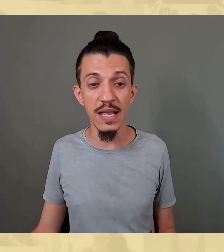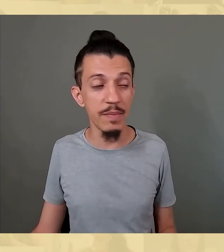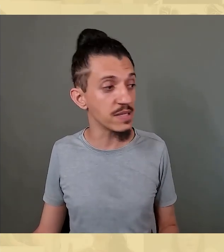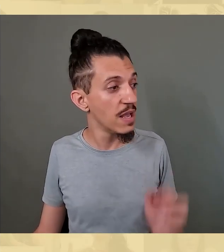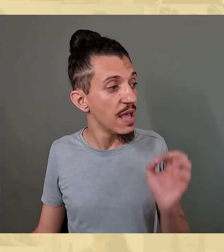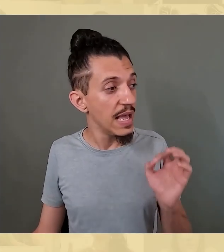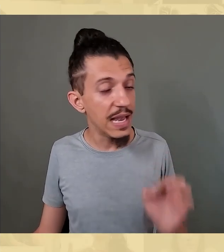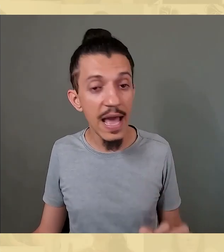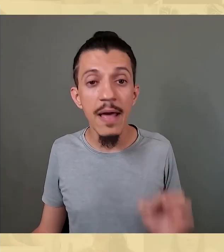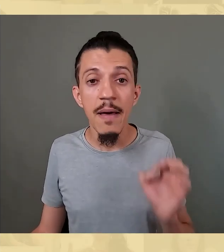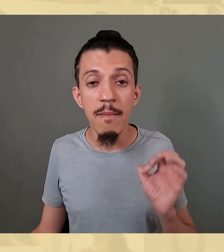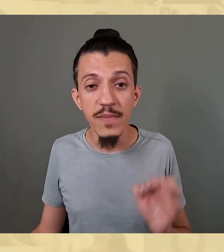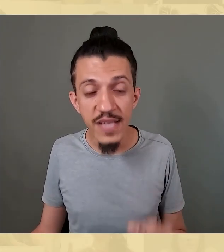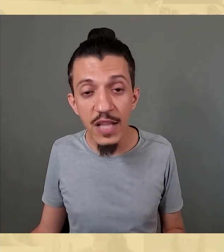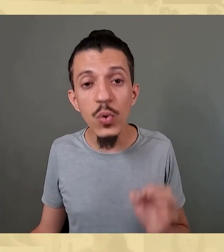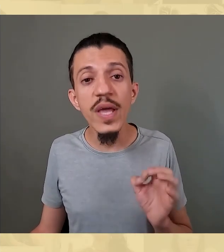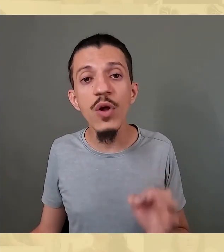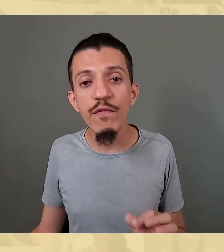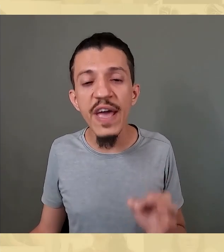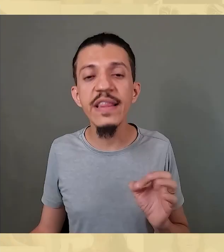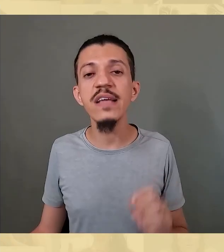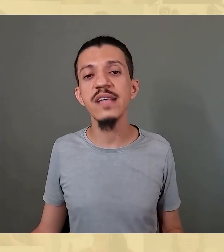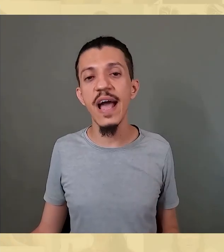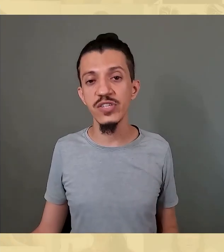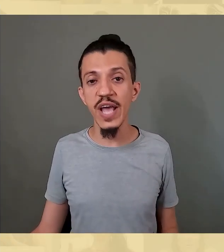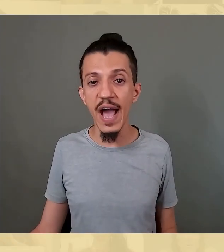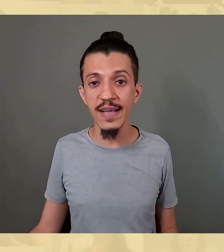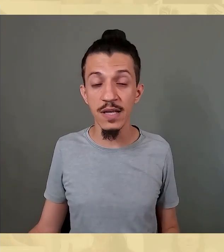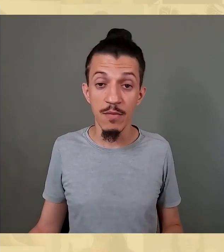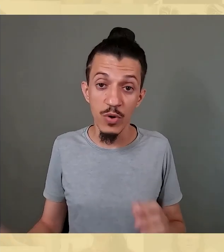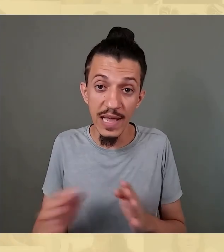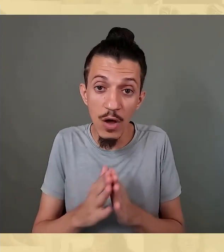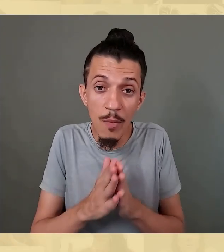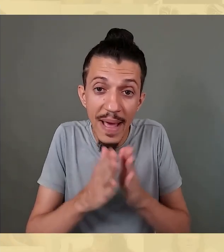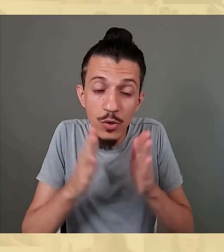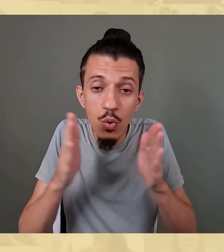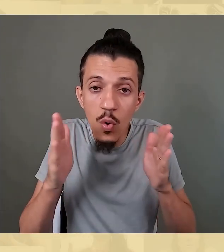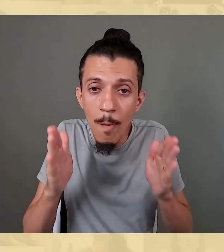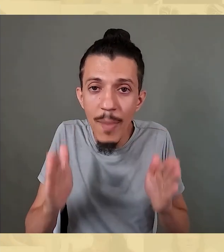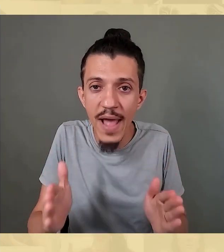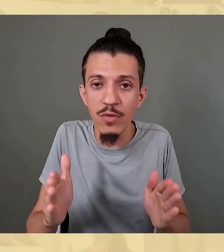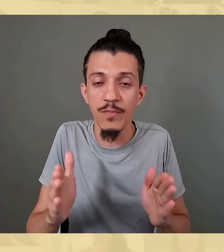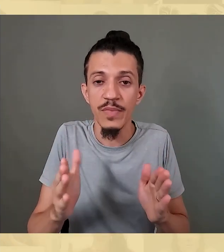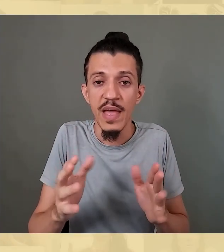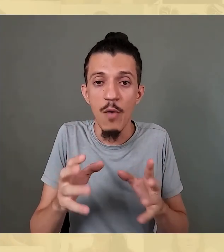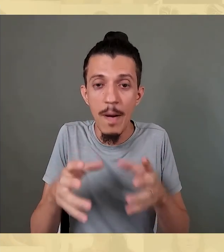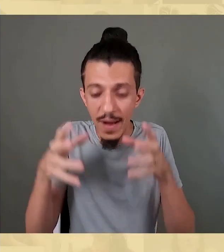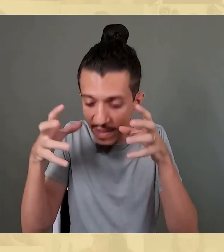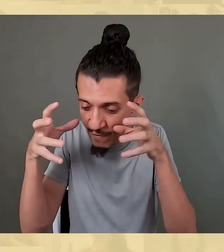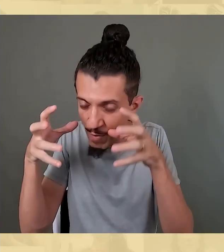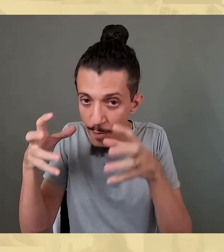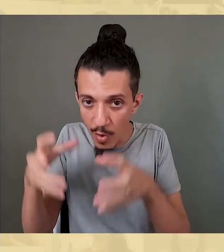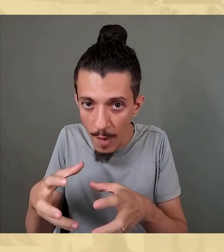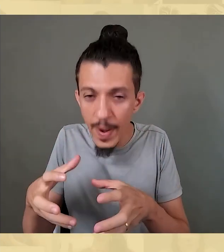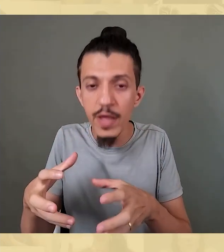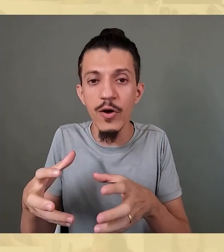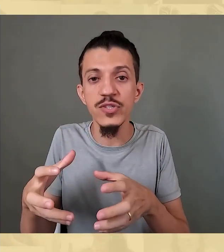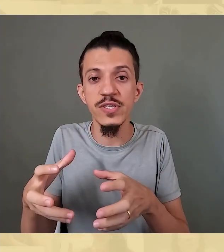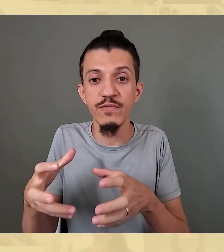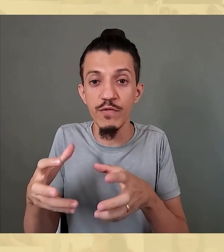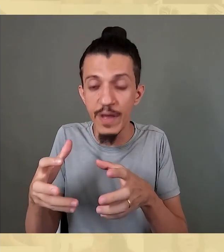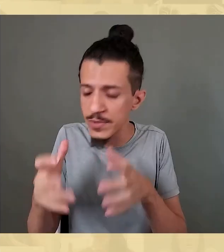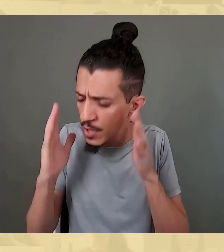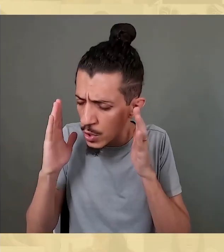da Libras, ele é R$ 197, porque ele é um método completo. É uma plataforma própria que